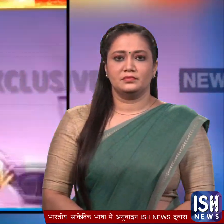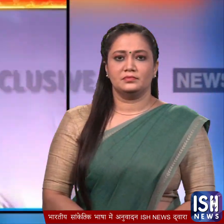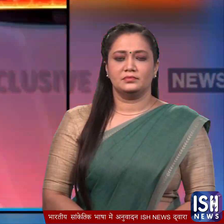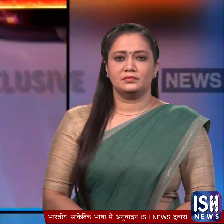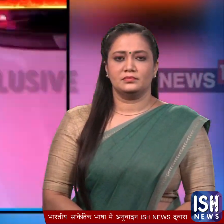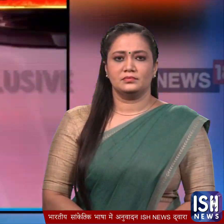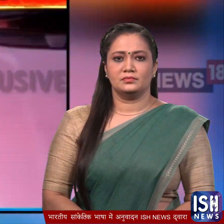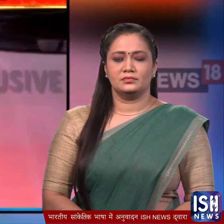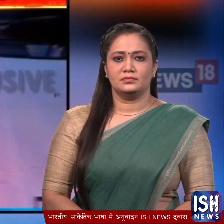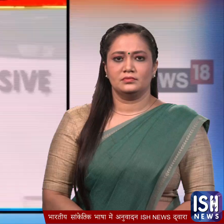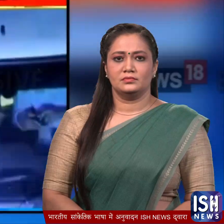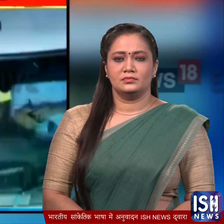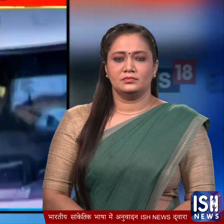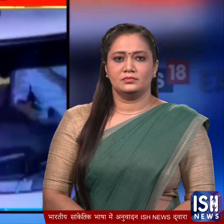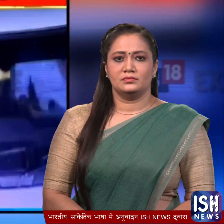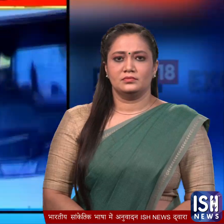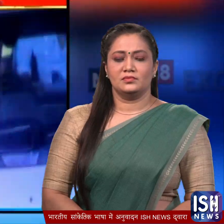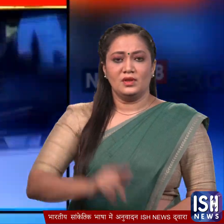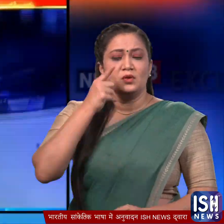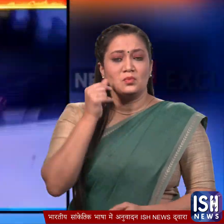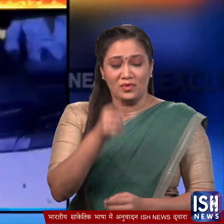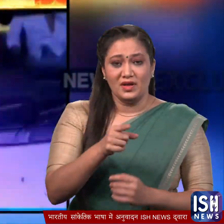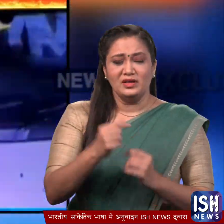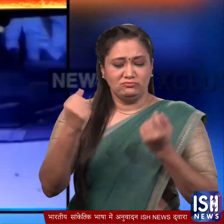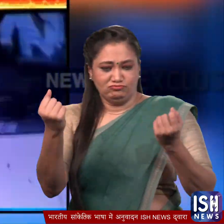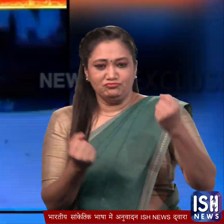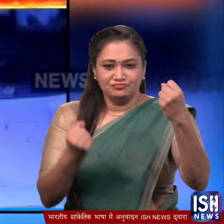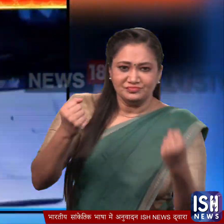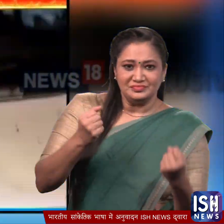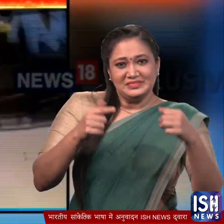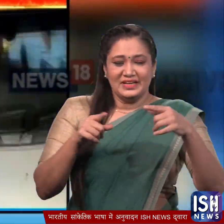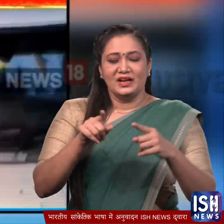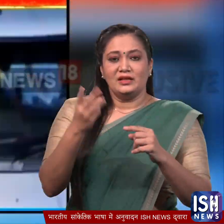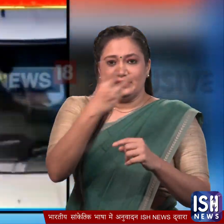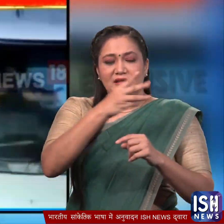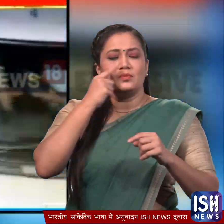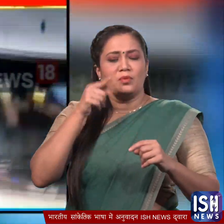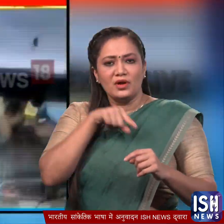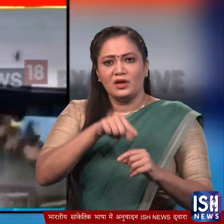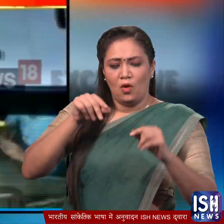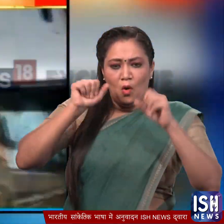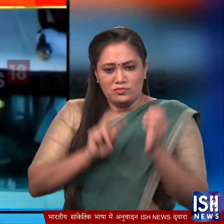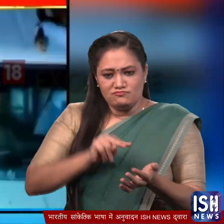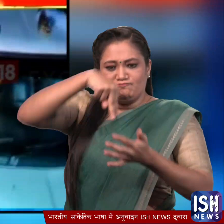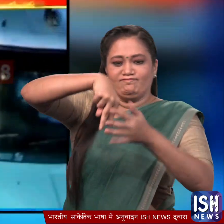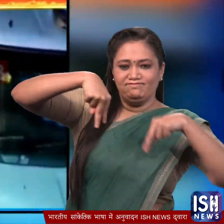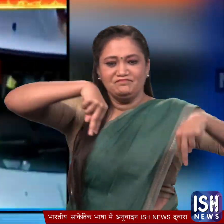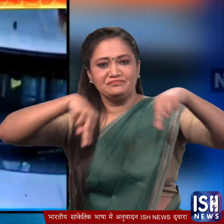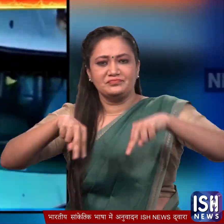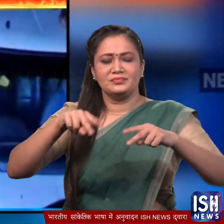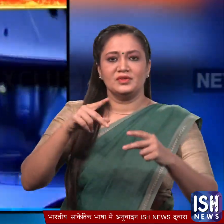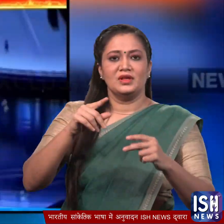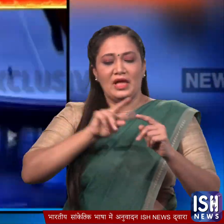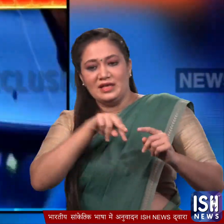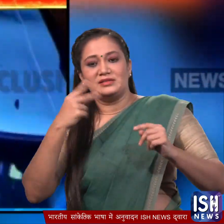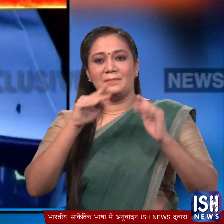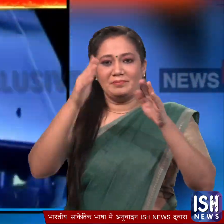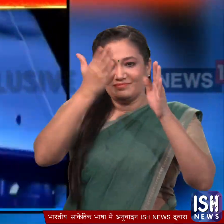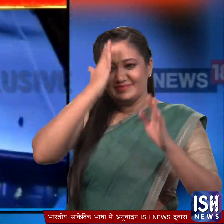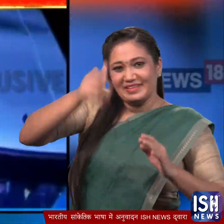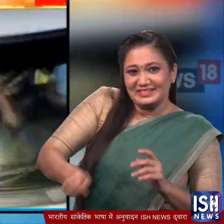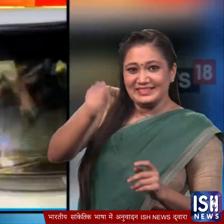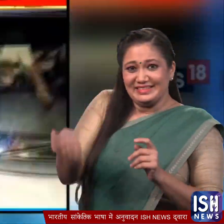इस प्राइवेट कंस्ट्रक्शन कंपनी के गोदाम में रखे रसोई गैस के सिलेंडर फटते तो तबाही मच गई होती। बताया गया कि गोदाम में लकड़ी का सामान रखा हुआ